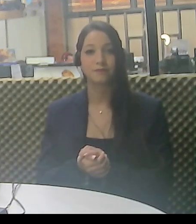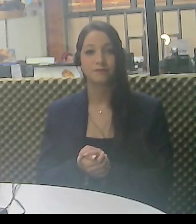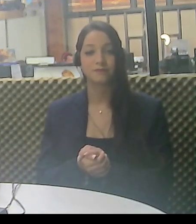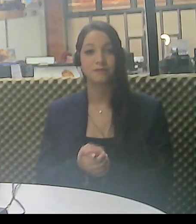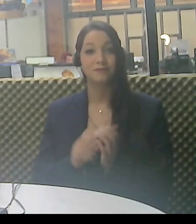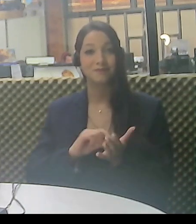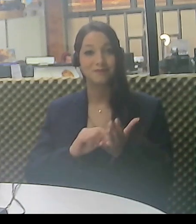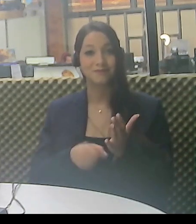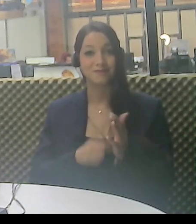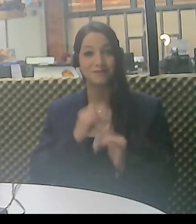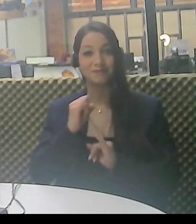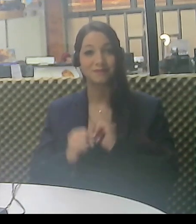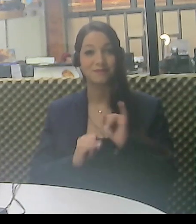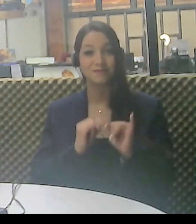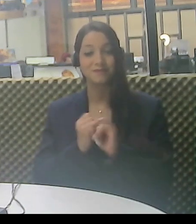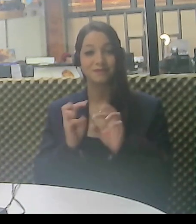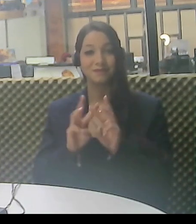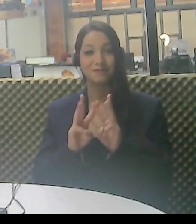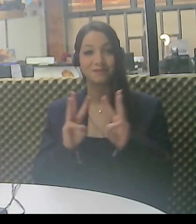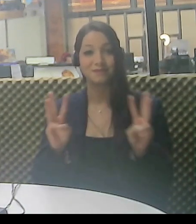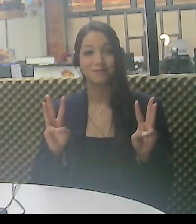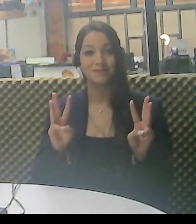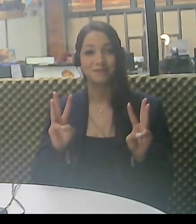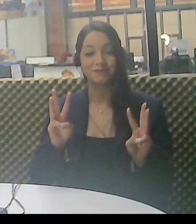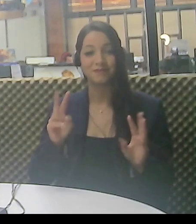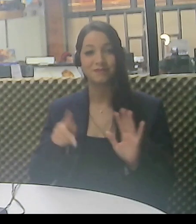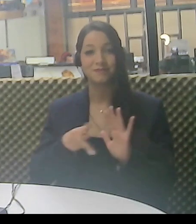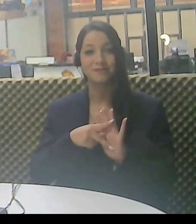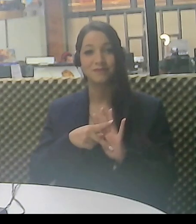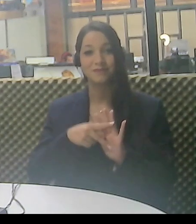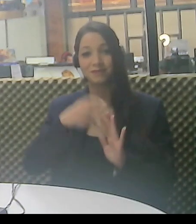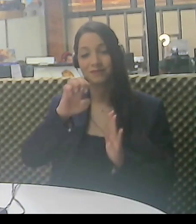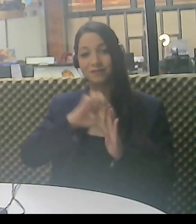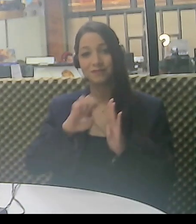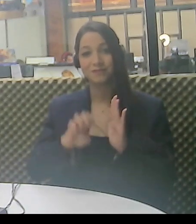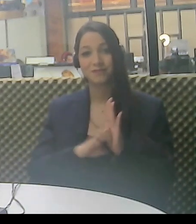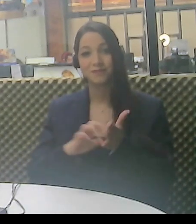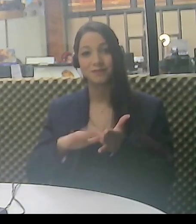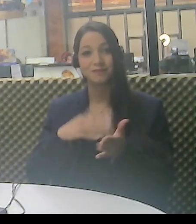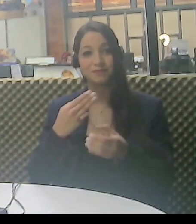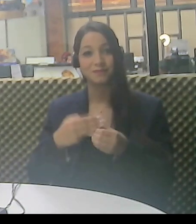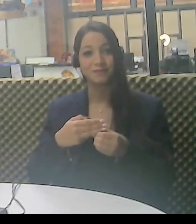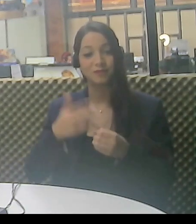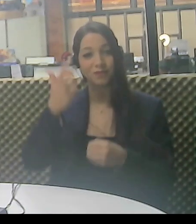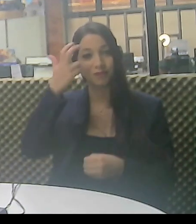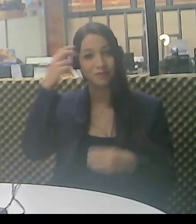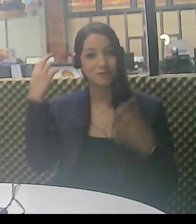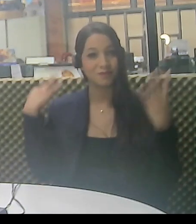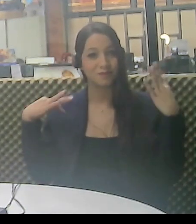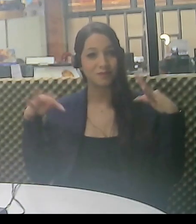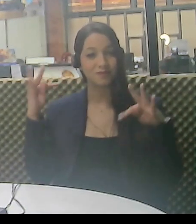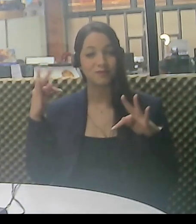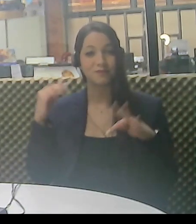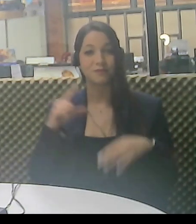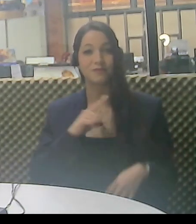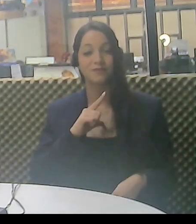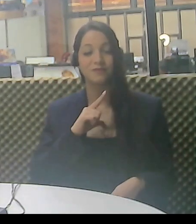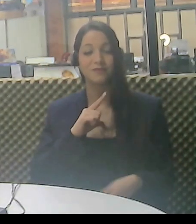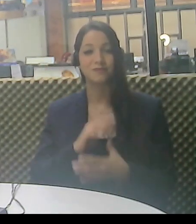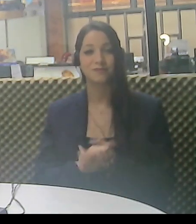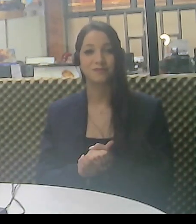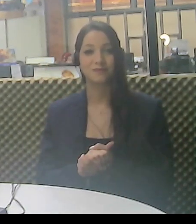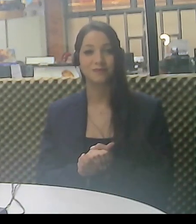A inscrição é online e o link você encontra na página de editais da Secretaria Municipal de Cultura e Turismo, que está no nosso